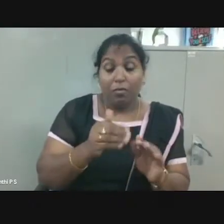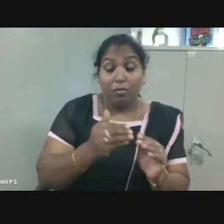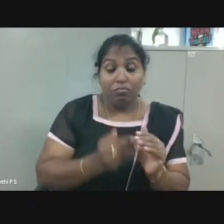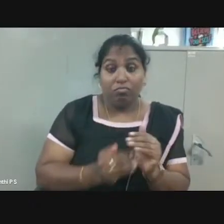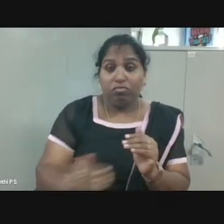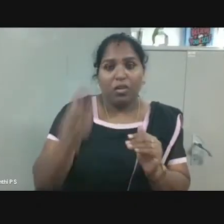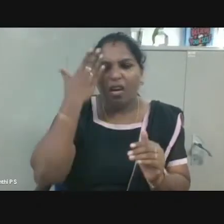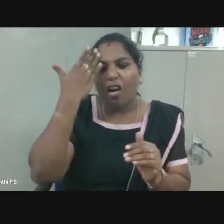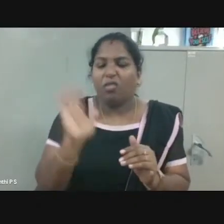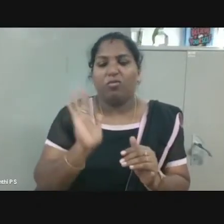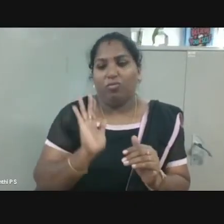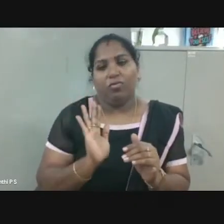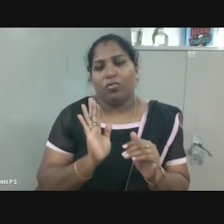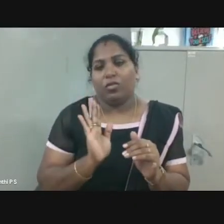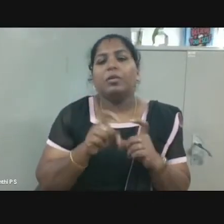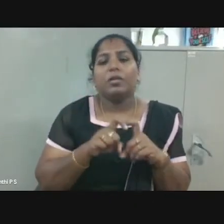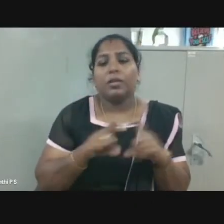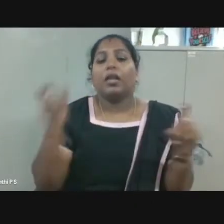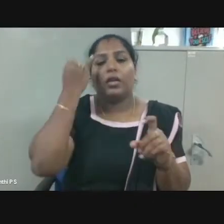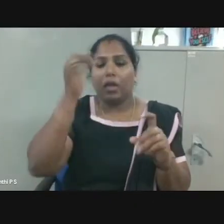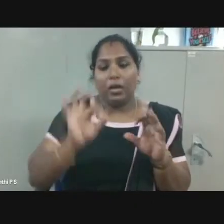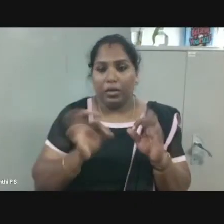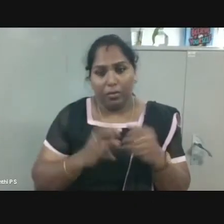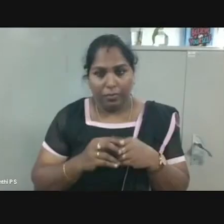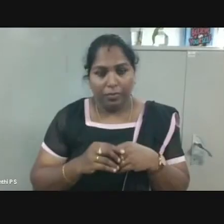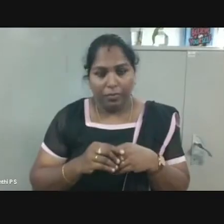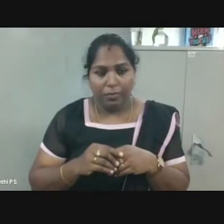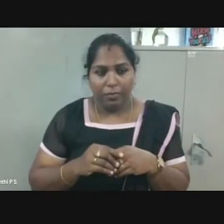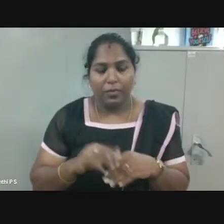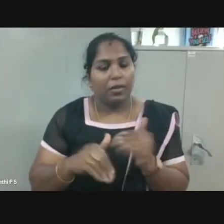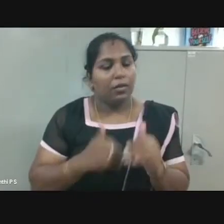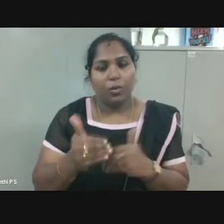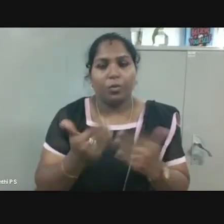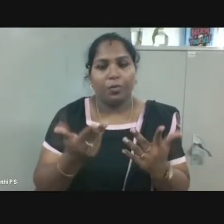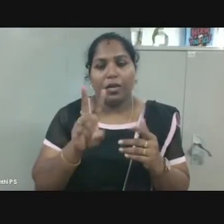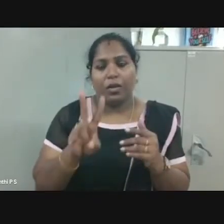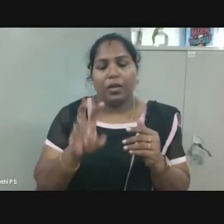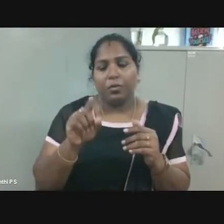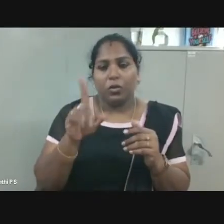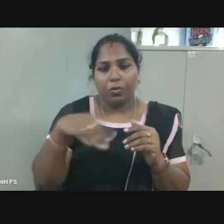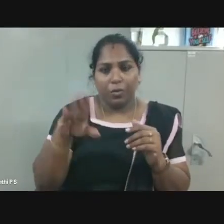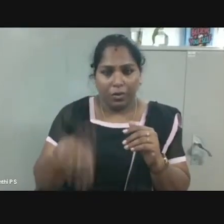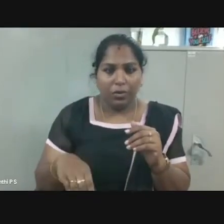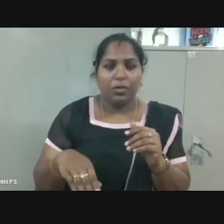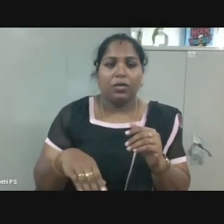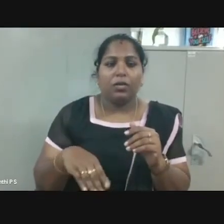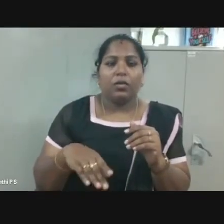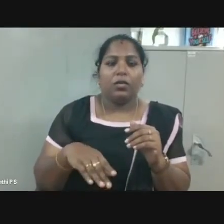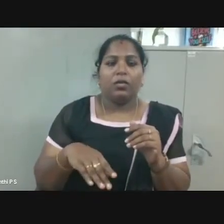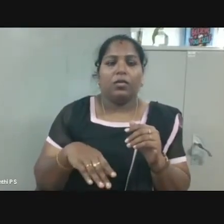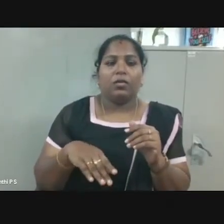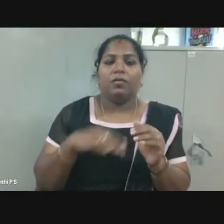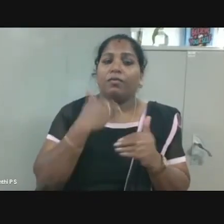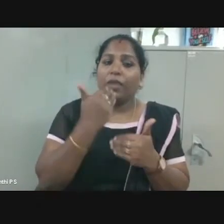കിടക്കും, എങ്ങനെ മുന്നോട്ട് പോകുന്ന നമുക്ക് ഇപ്പോഴും പൂർണ്ണമായിട്ട് അറിഞ്ഞുകൂടാ. പിന്നെ 2019 ആയപ്പോൾ എക്സോൺ 53 കേടുള്ള